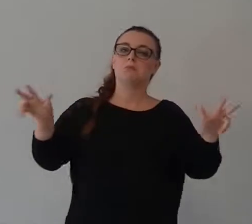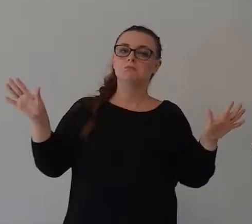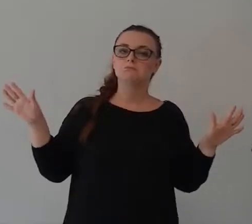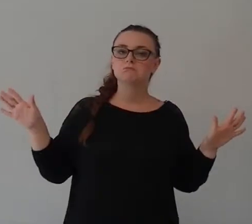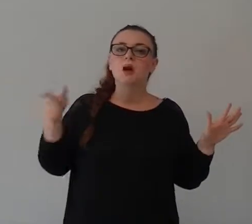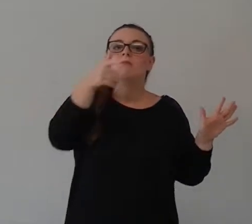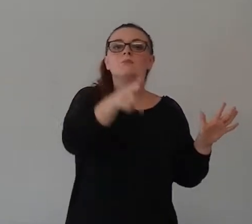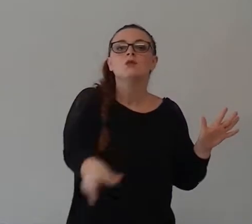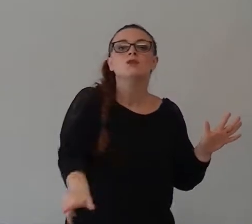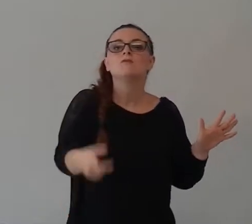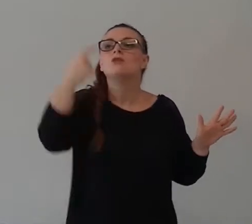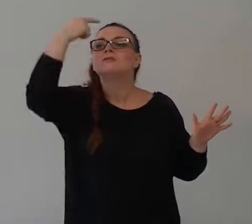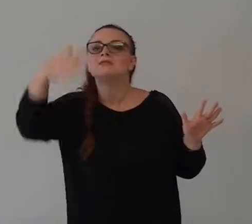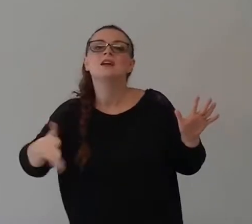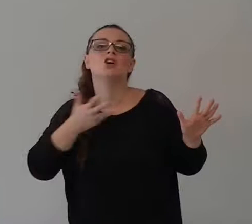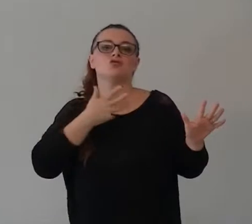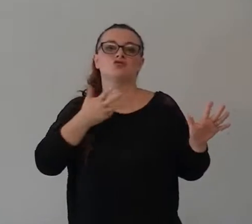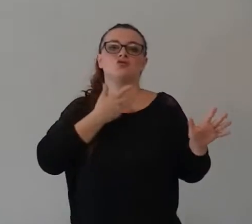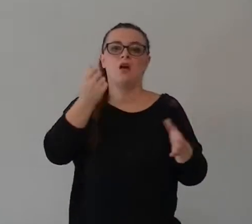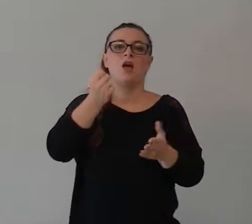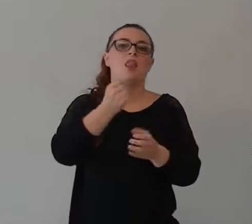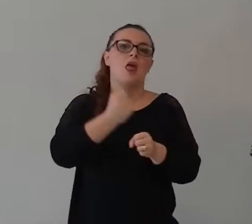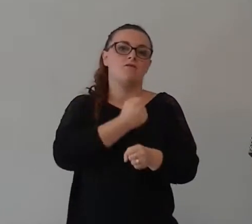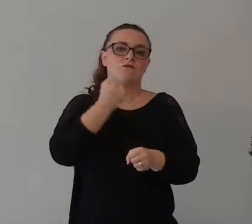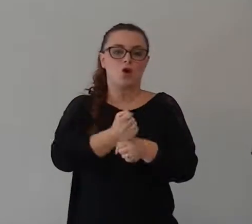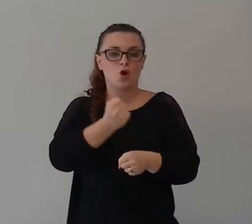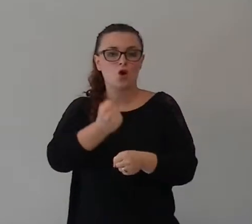perché ormai c'è un lavoro.